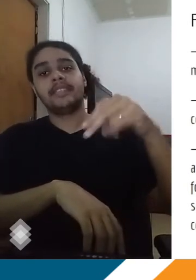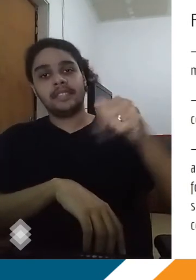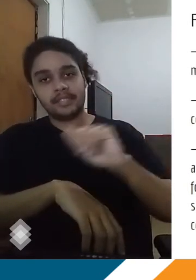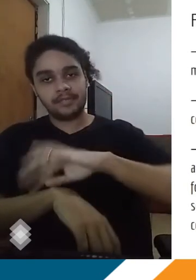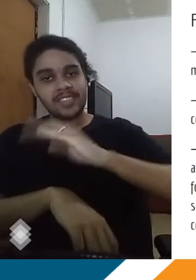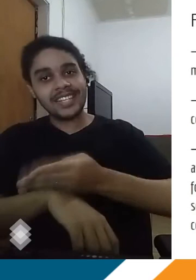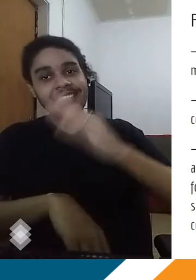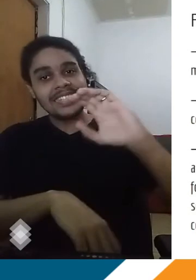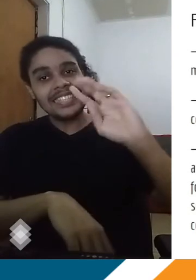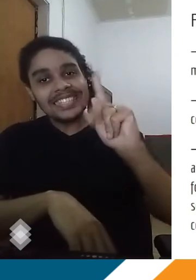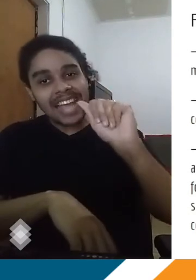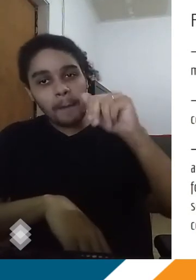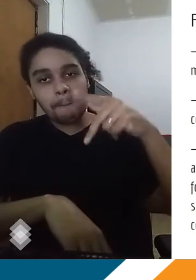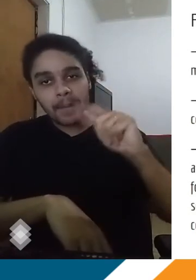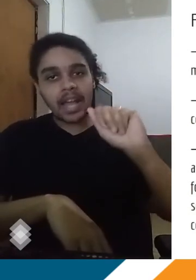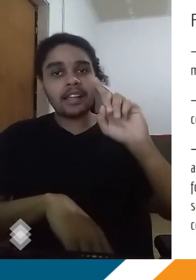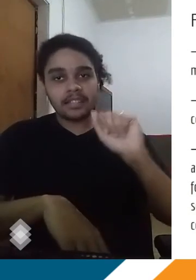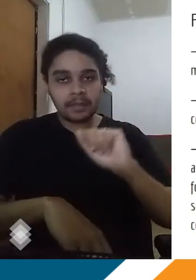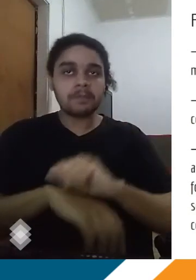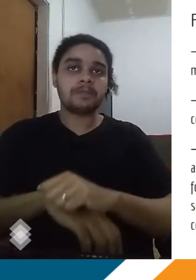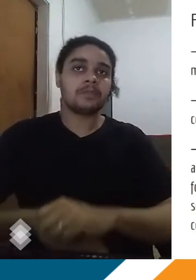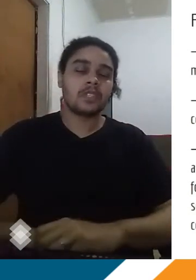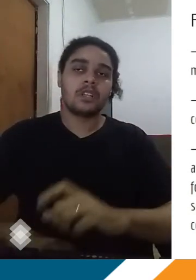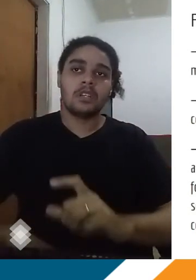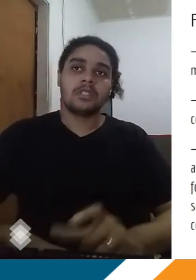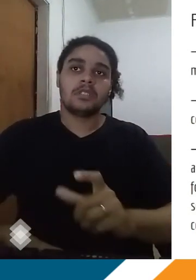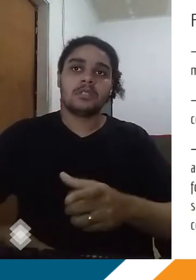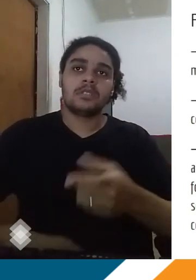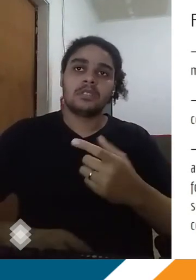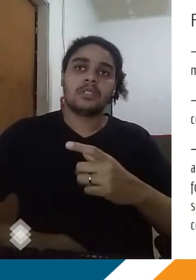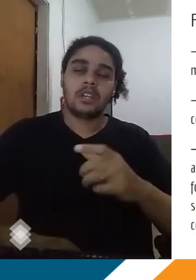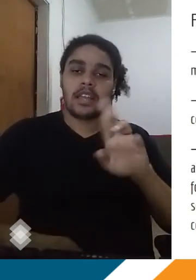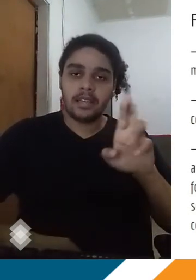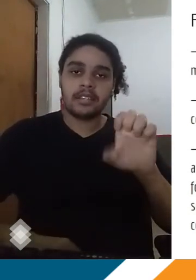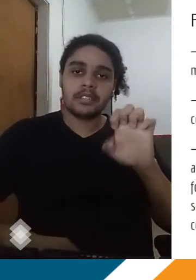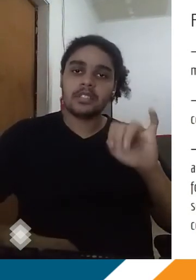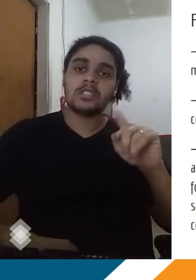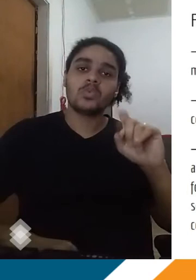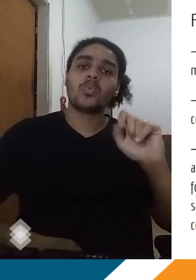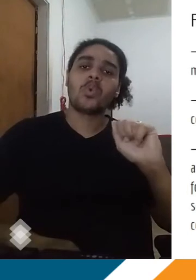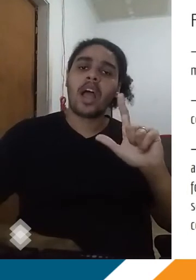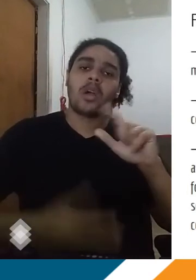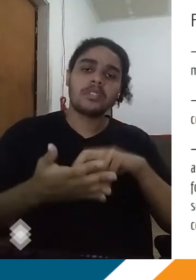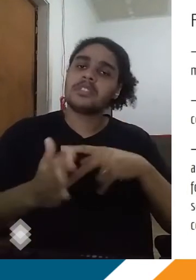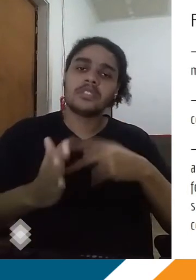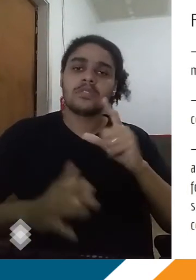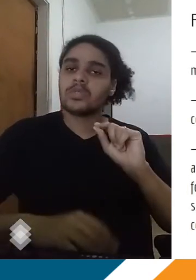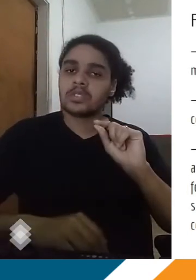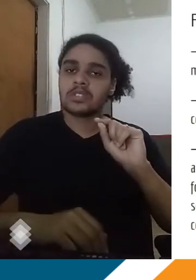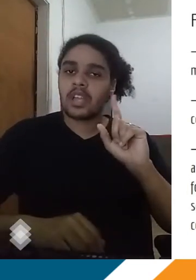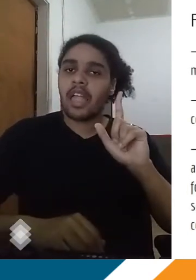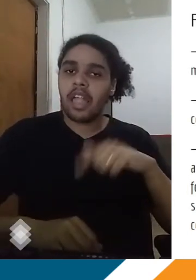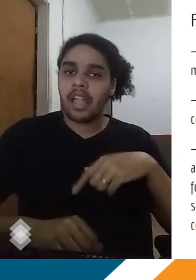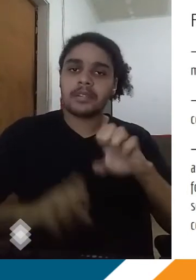picos e as chapadas. Os planaltos brasileiros, pessoal, eles são considerados residuais. Por que a gente usa